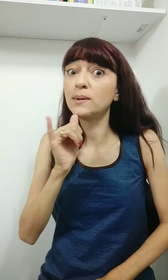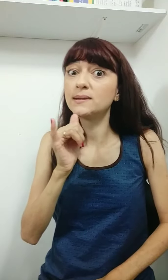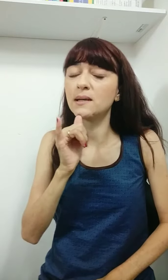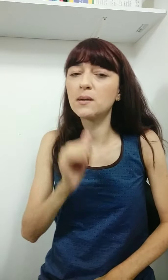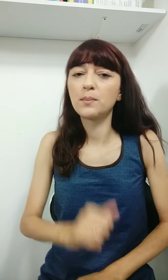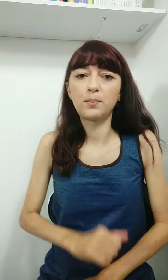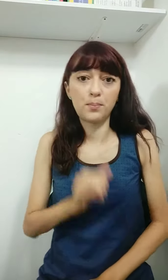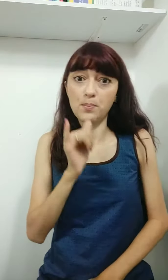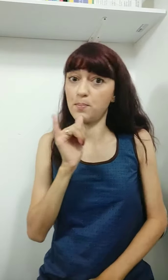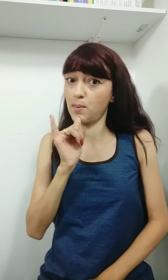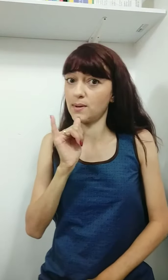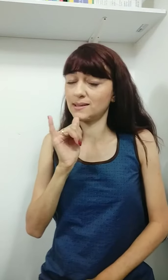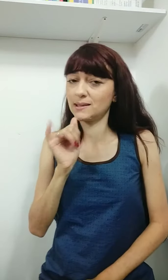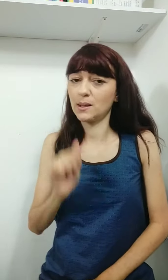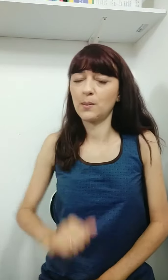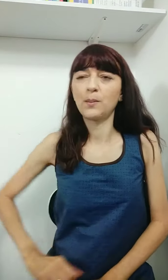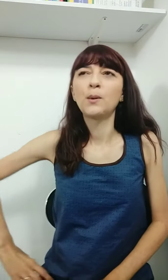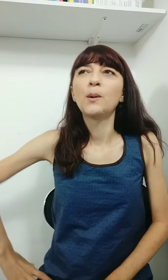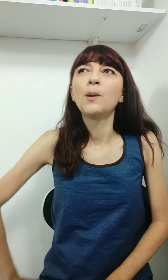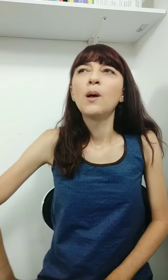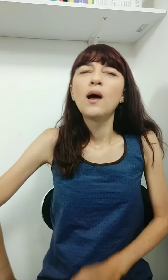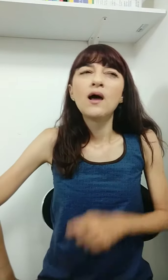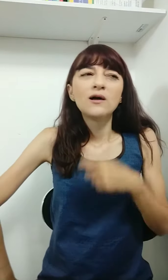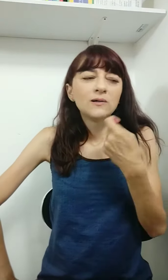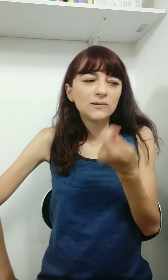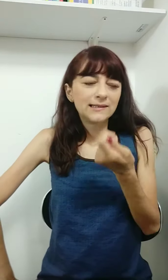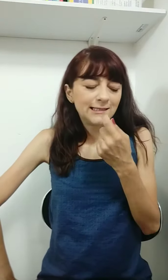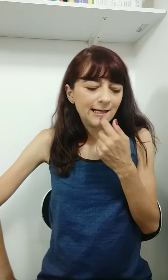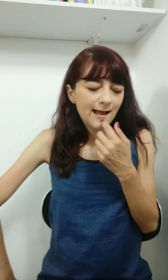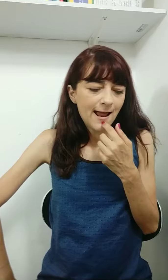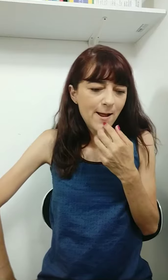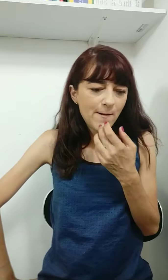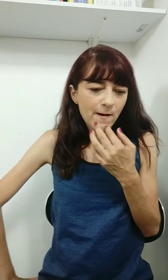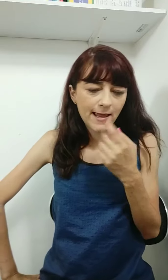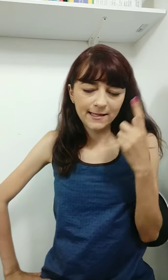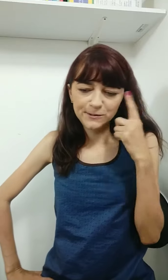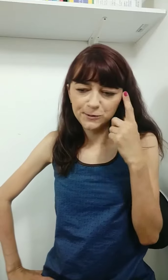várias regiões do Brasil, né, ele tenha pequenas variações. Por exemplo,